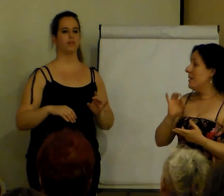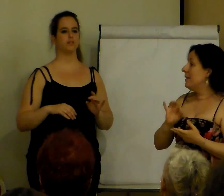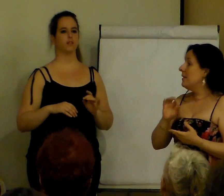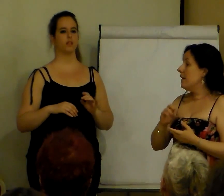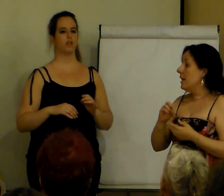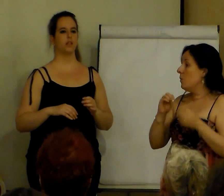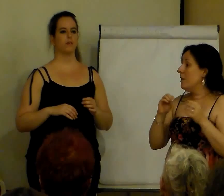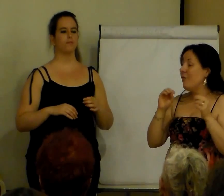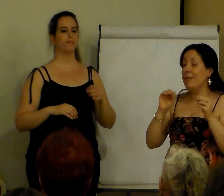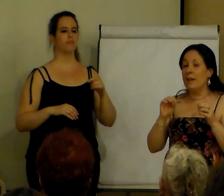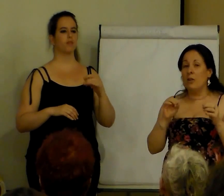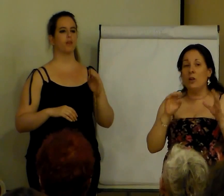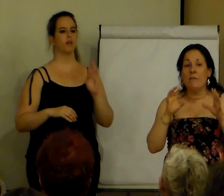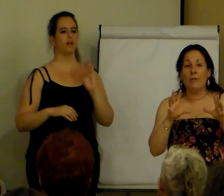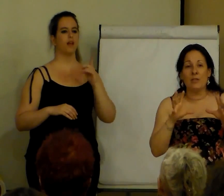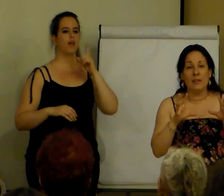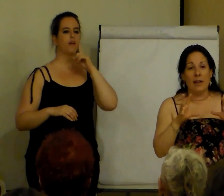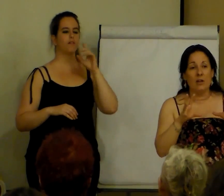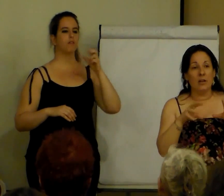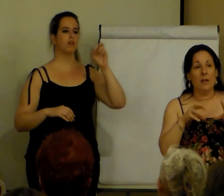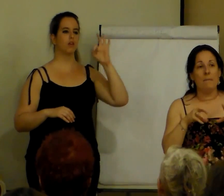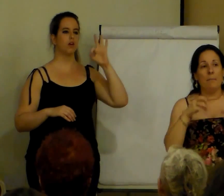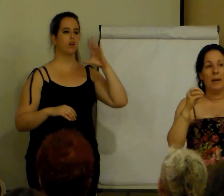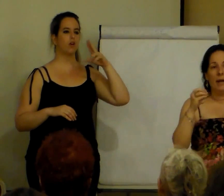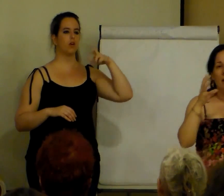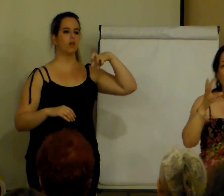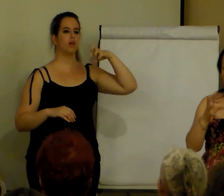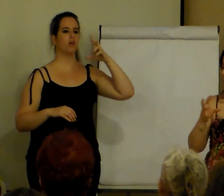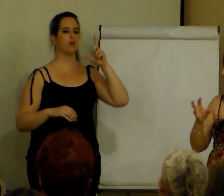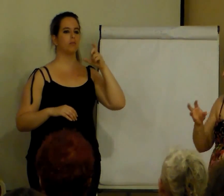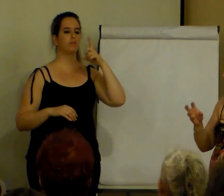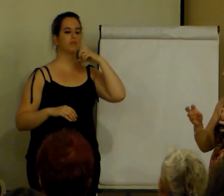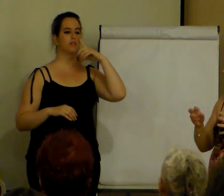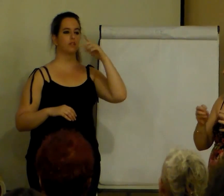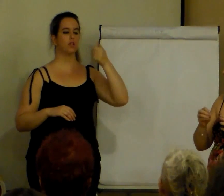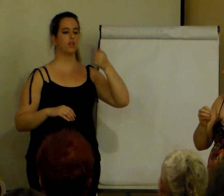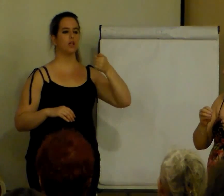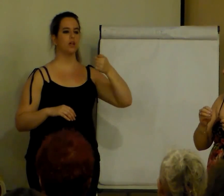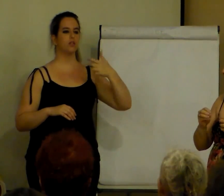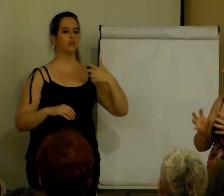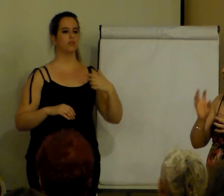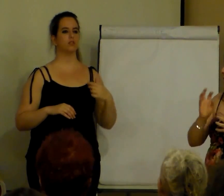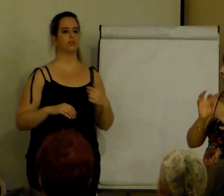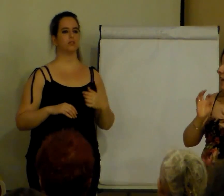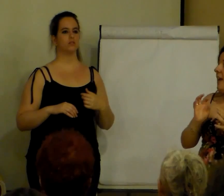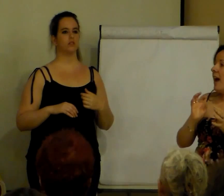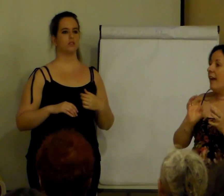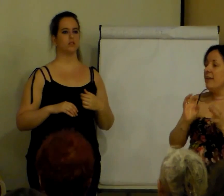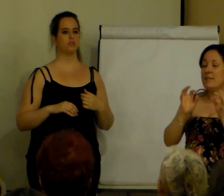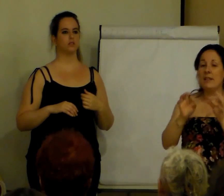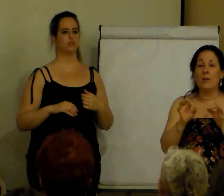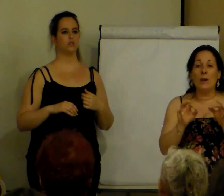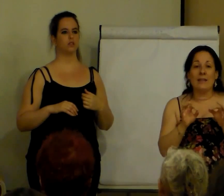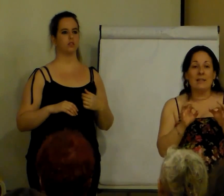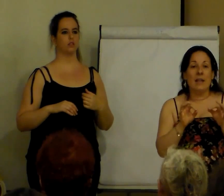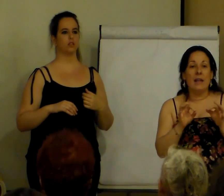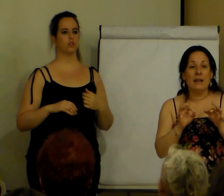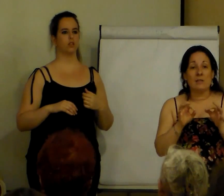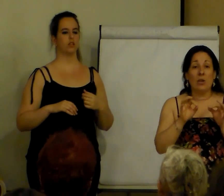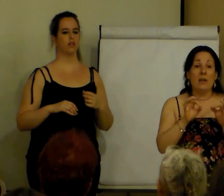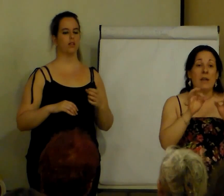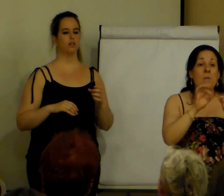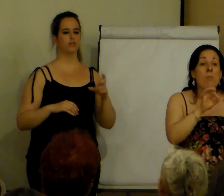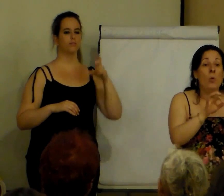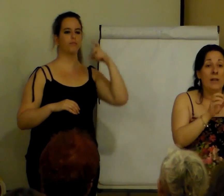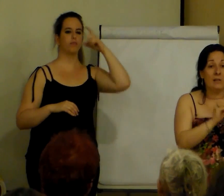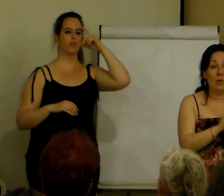biopsia solamente tiene un infiltrado linfocitario, que para entenderlo un poquito, el término médico es que hay células